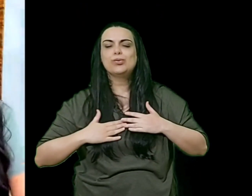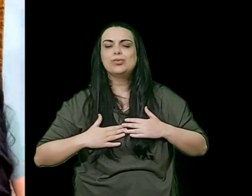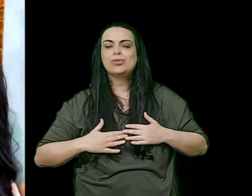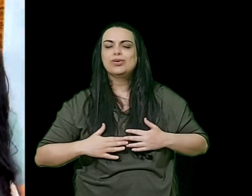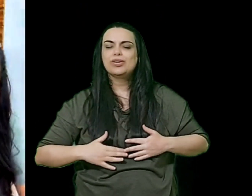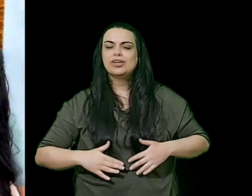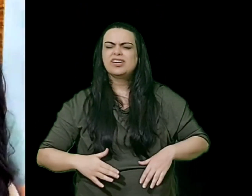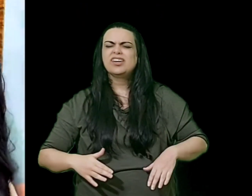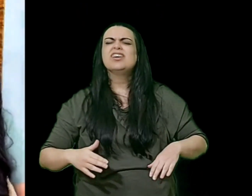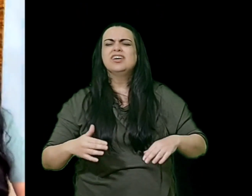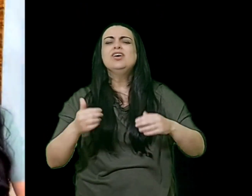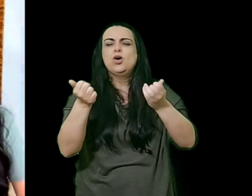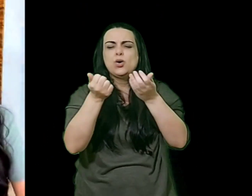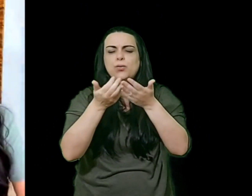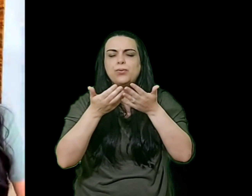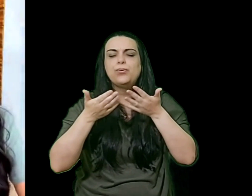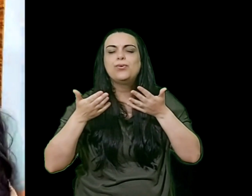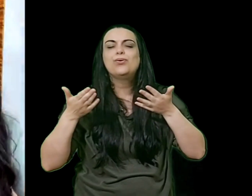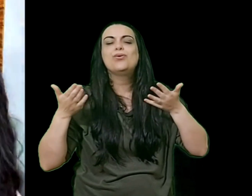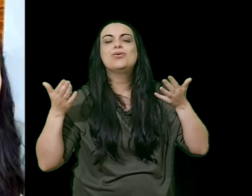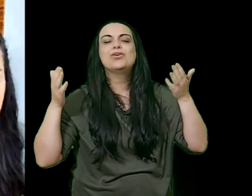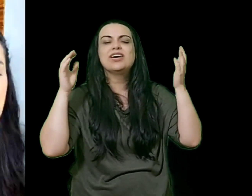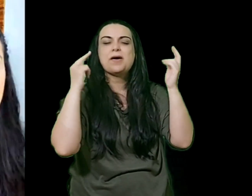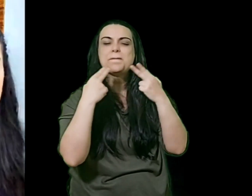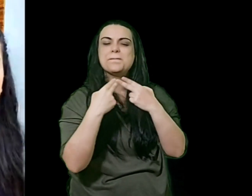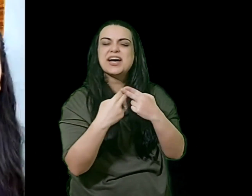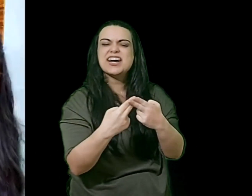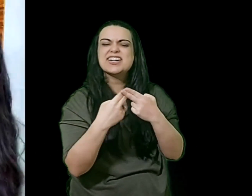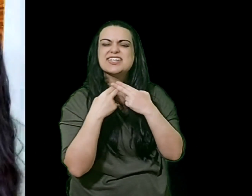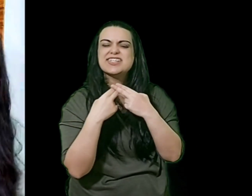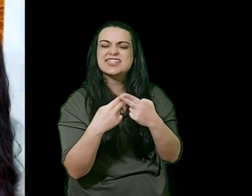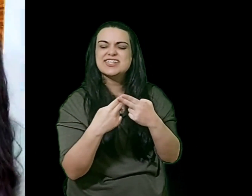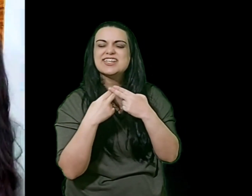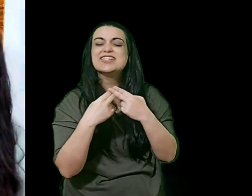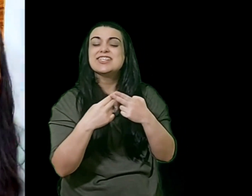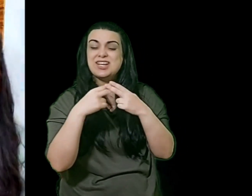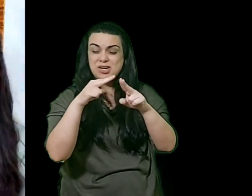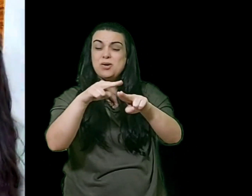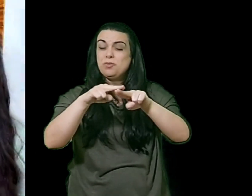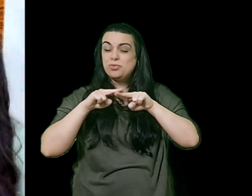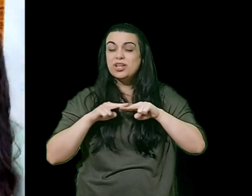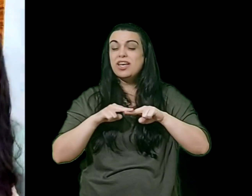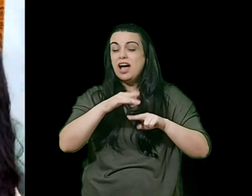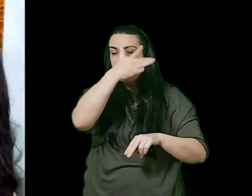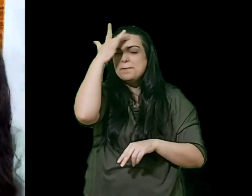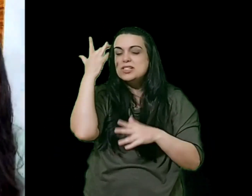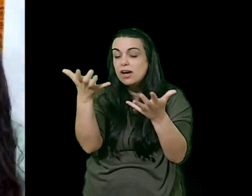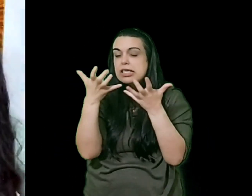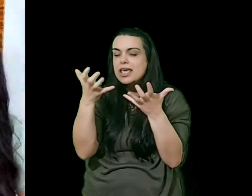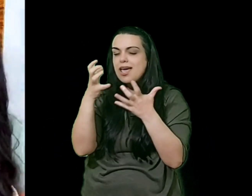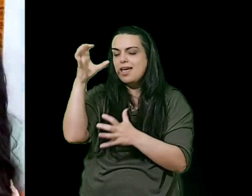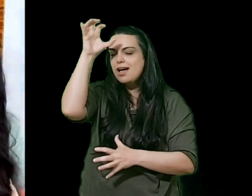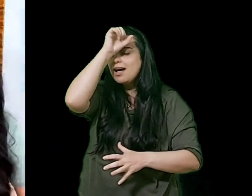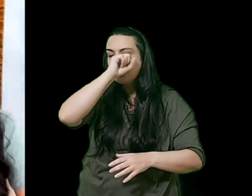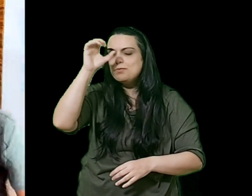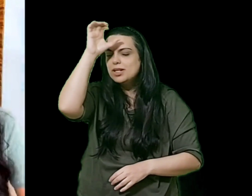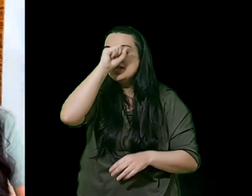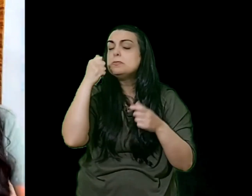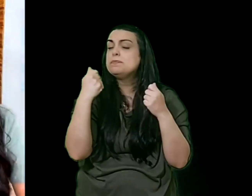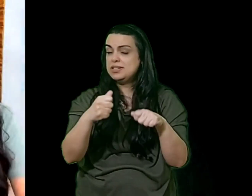ministro paciência, porque o estudo é enfado da carne, e aquele que deseja aprender precisa de